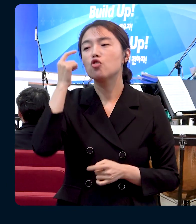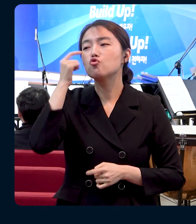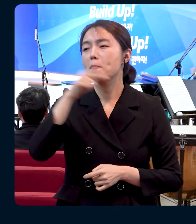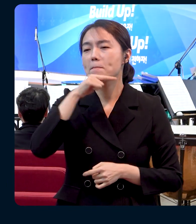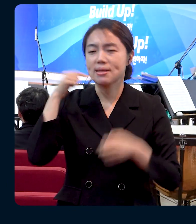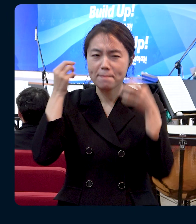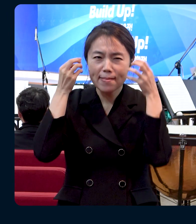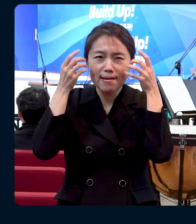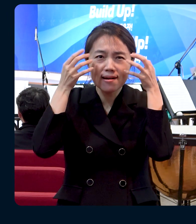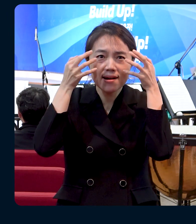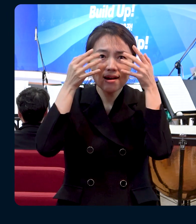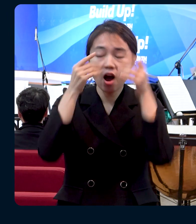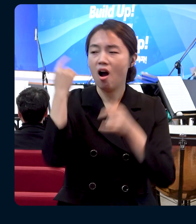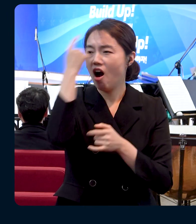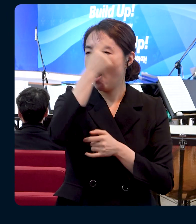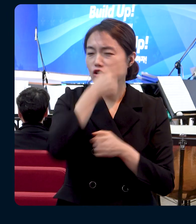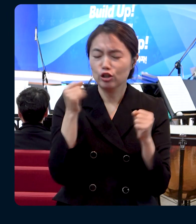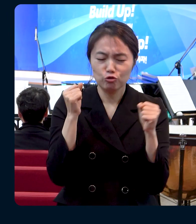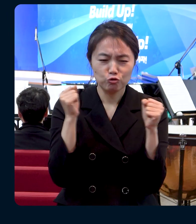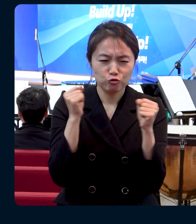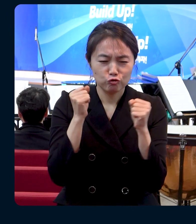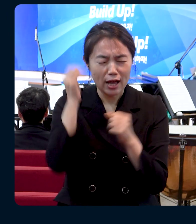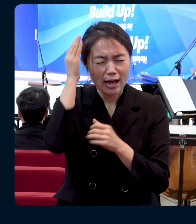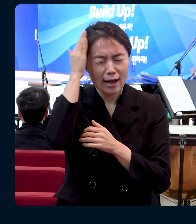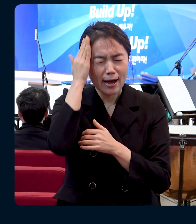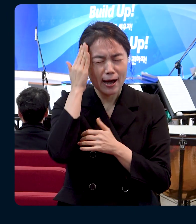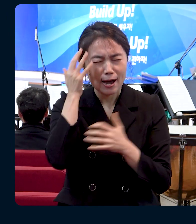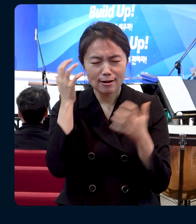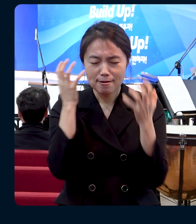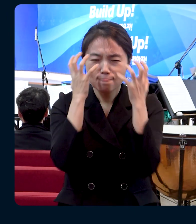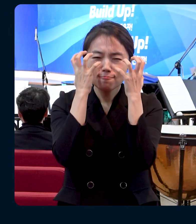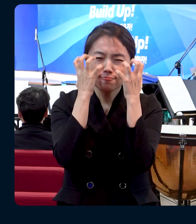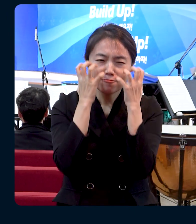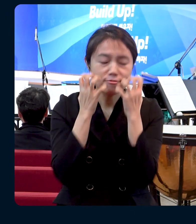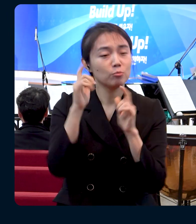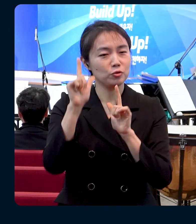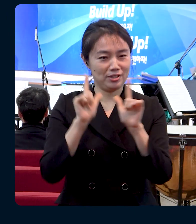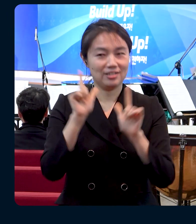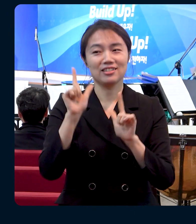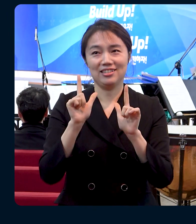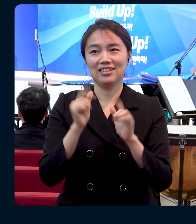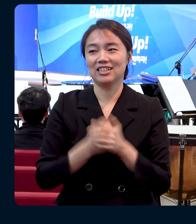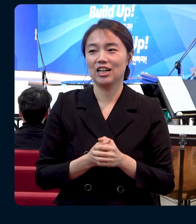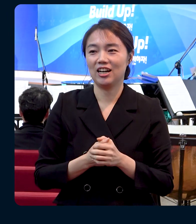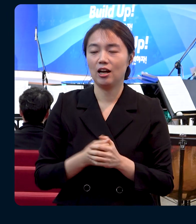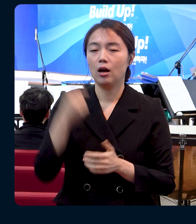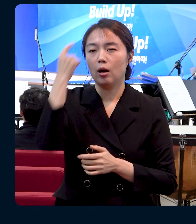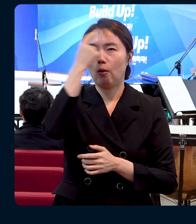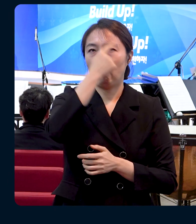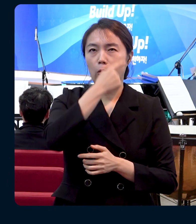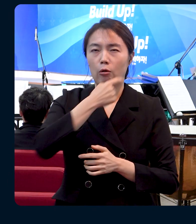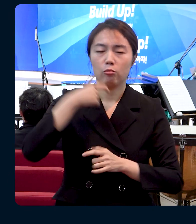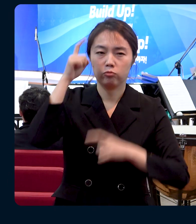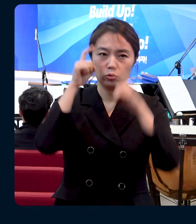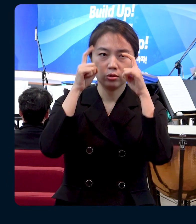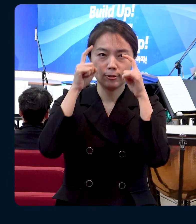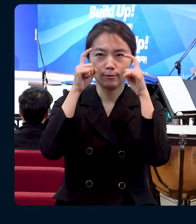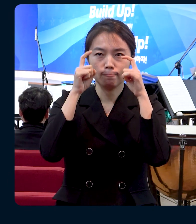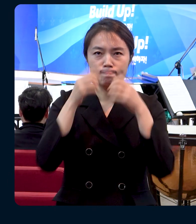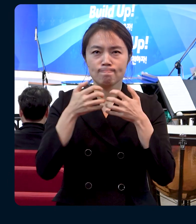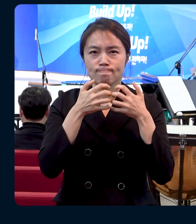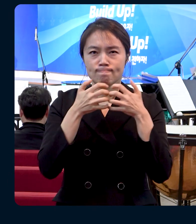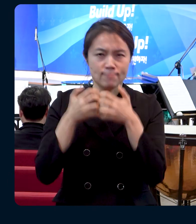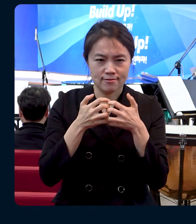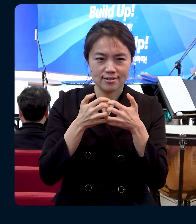서 있고, 얼굴은 추위에 타서 시커멓게 변했고, 그러면서 막 그냥 표정은 살벌하고, 하여간